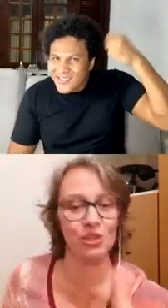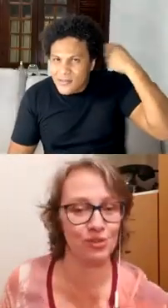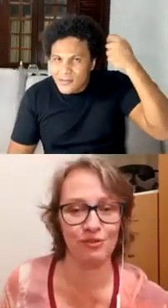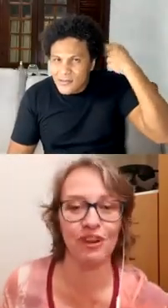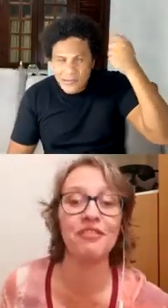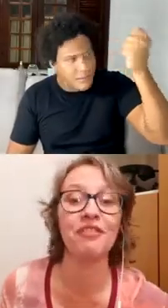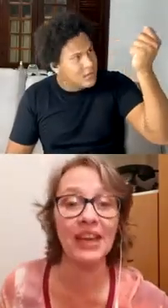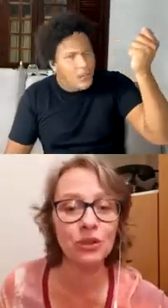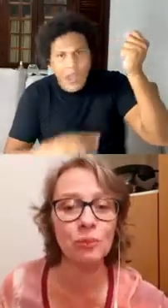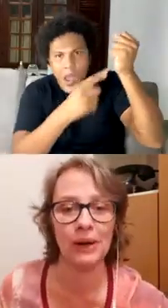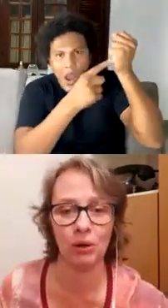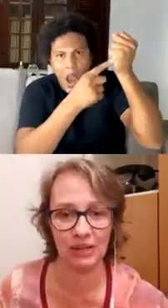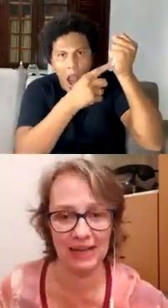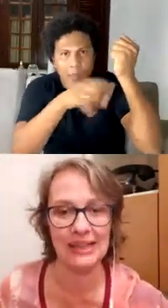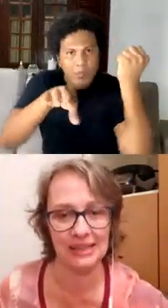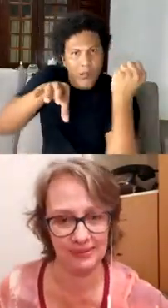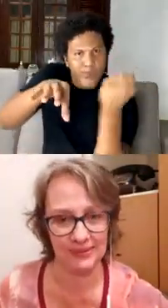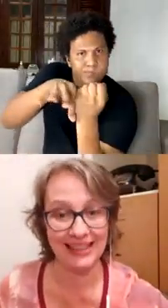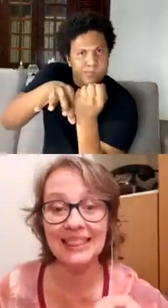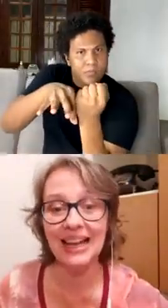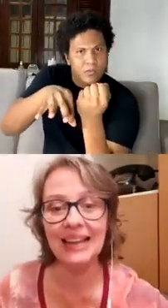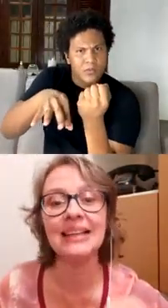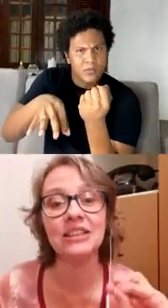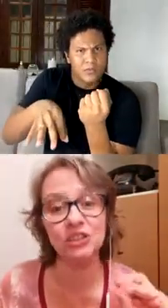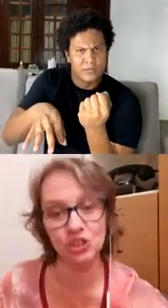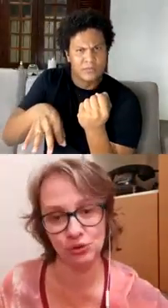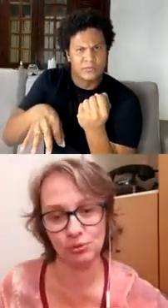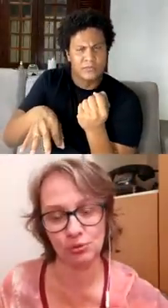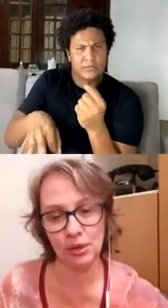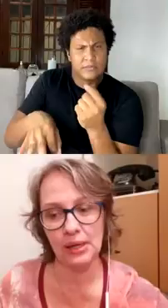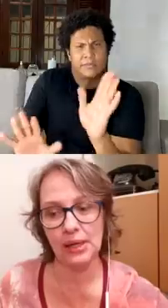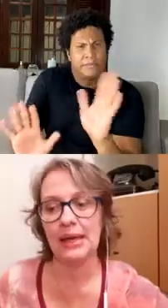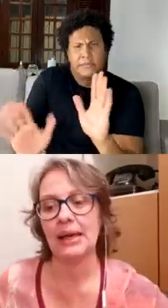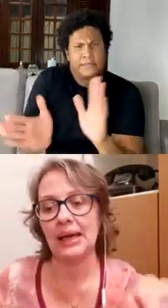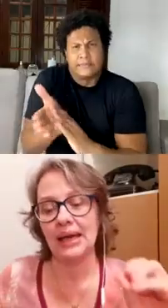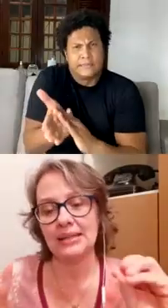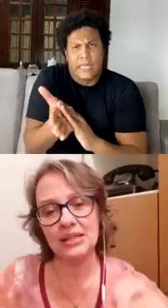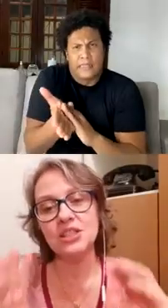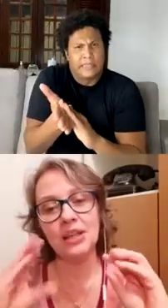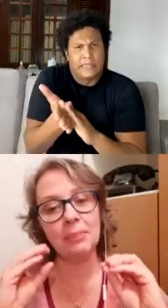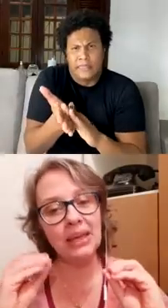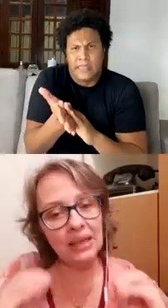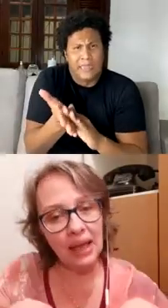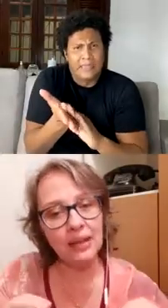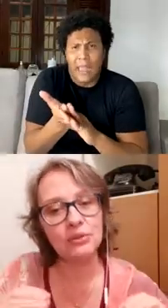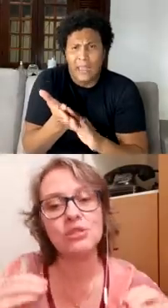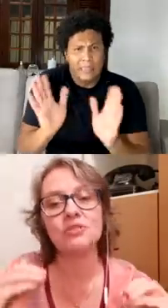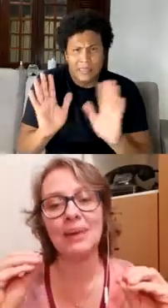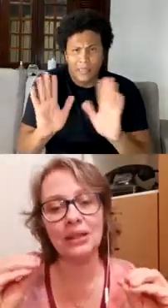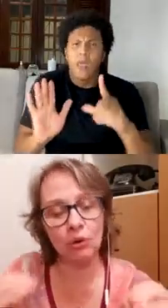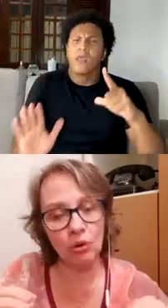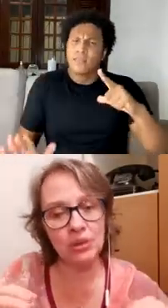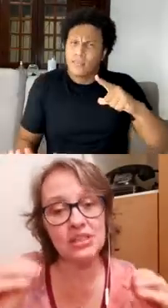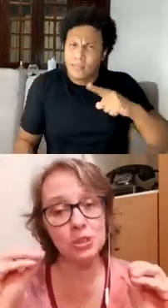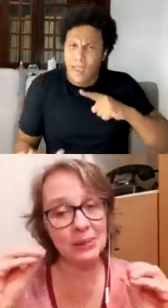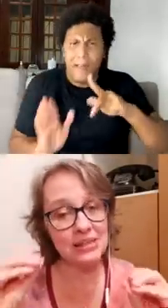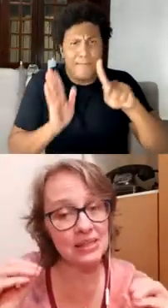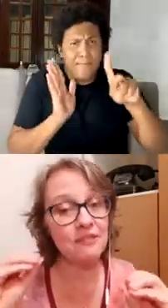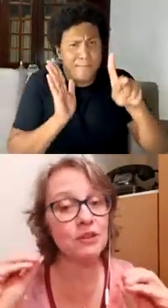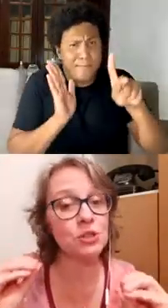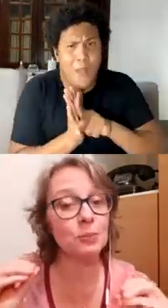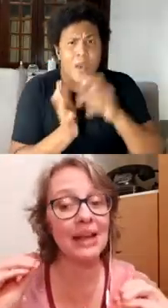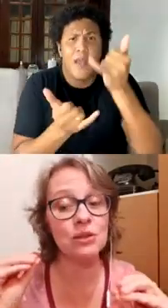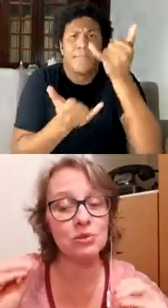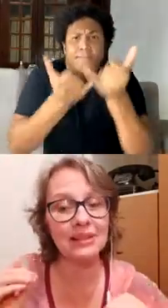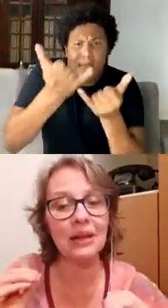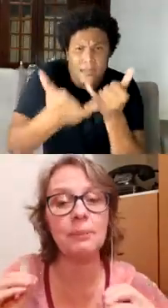Nada disso foi feito para colocar ali. Nada disso. Existem brinquedos, vibradores